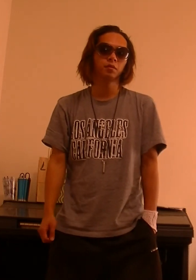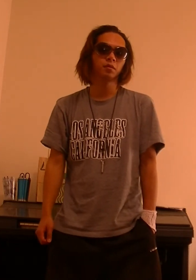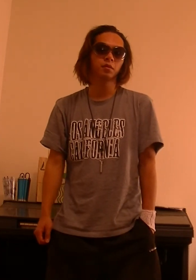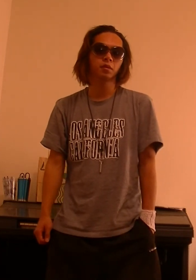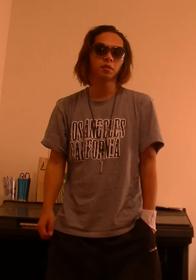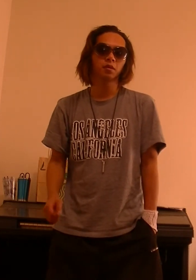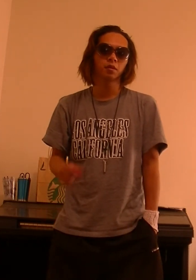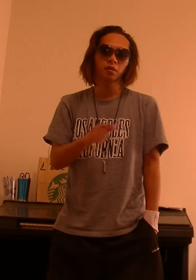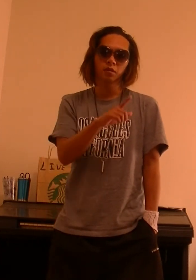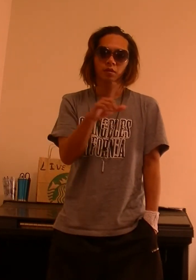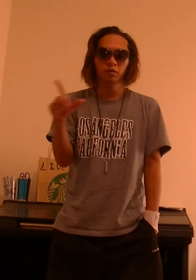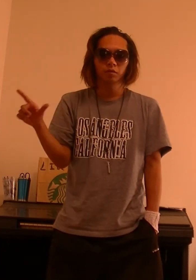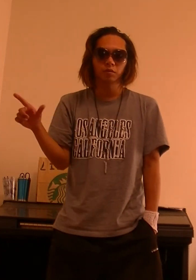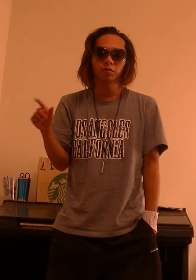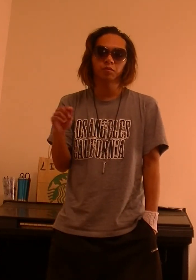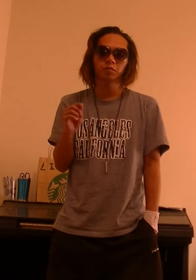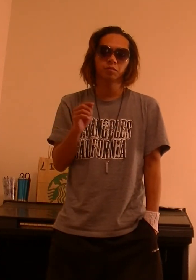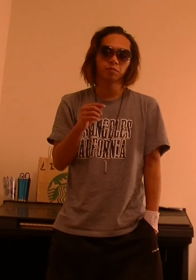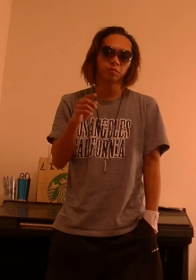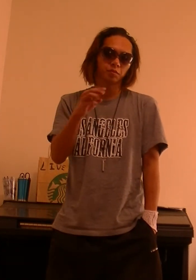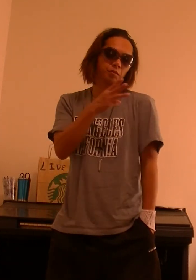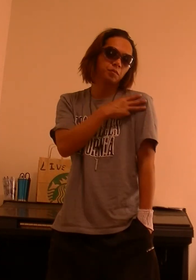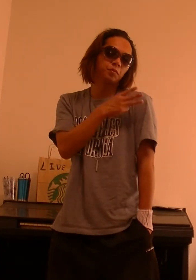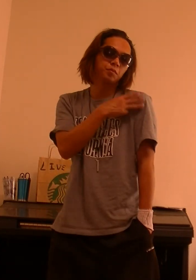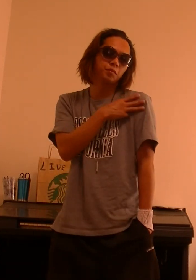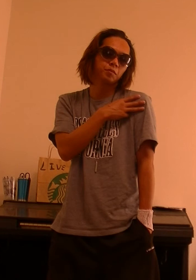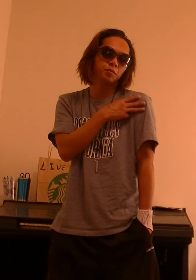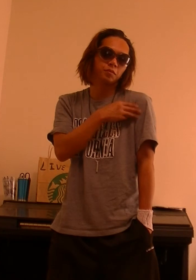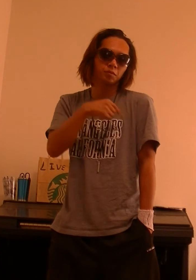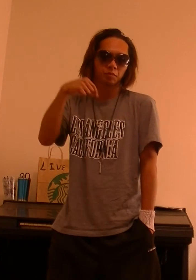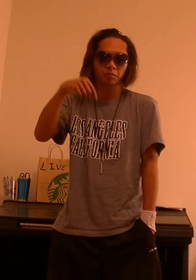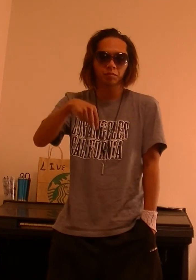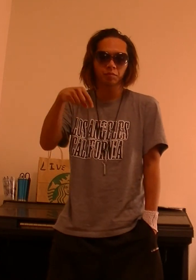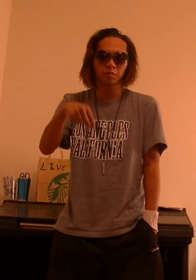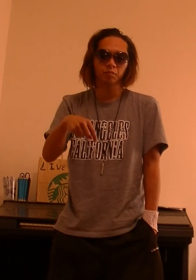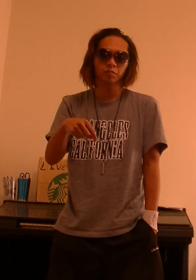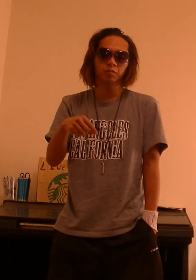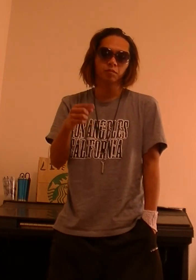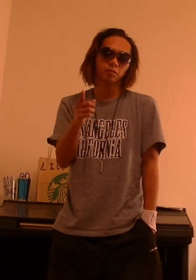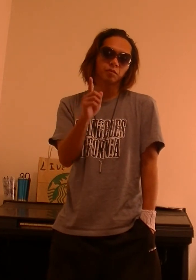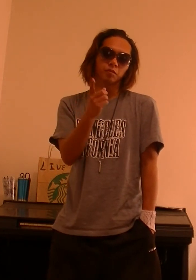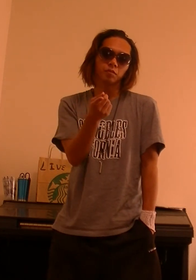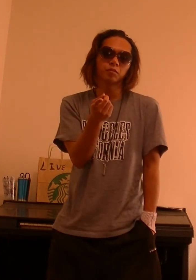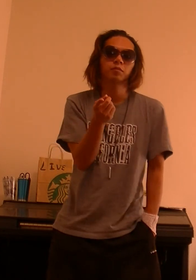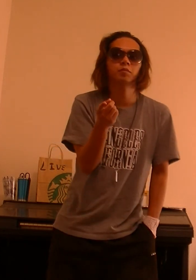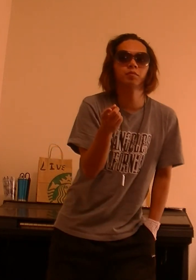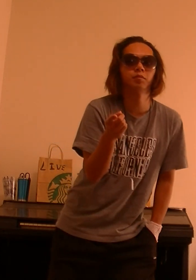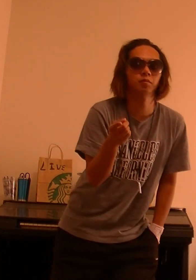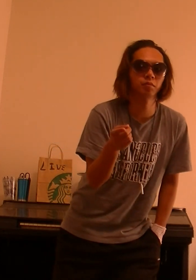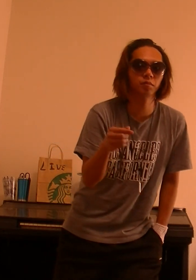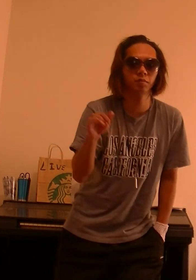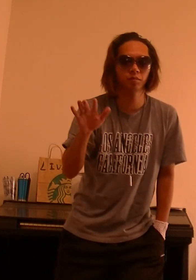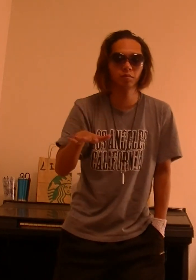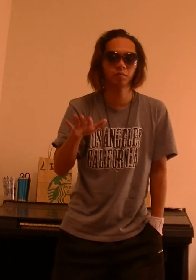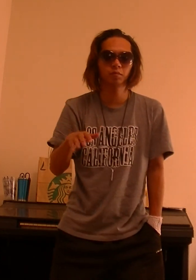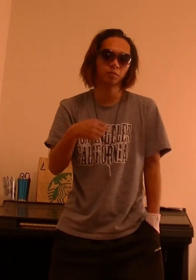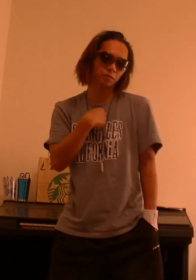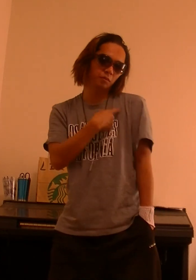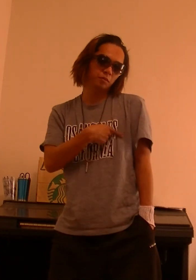ありふれた日々の中で君を今の気持ちのまま